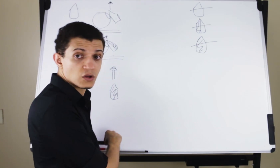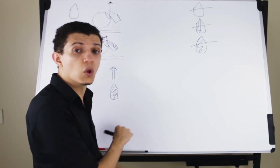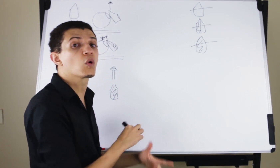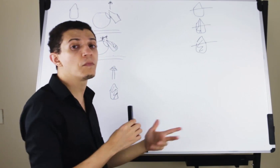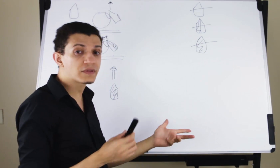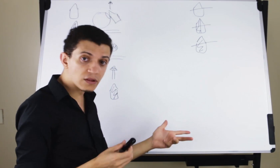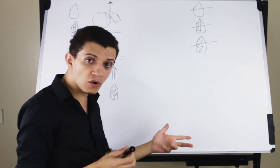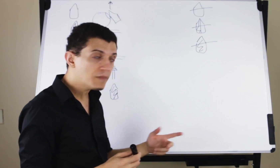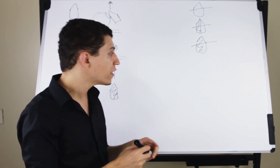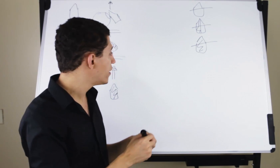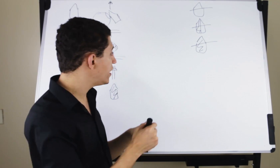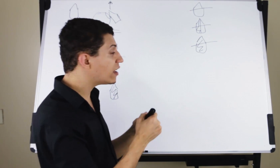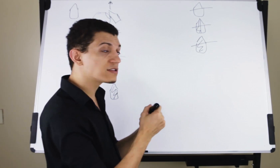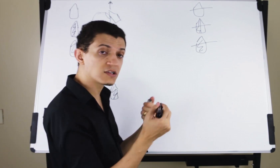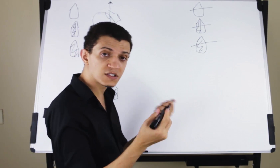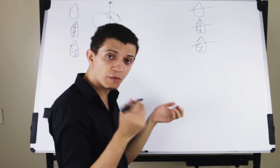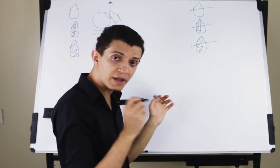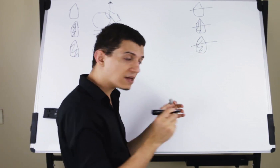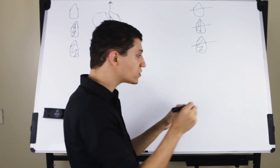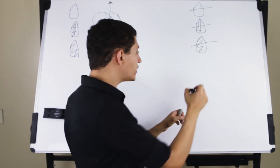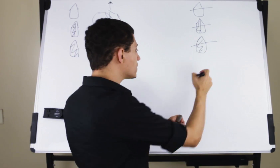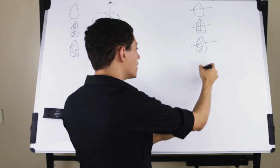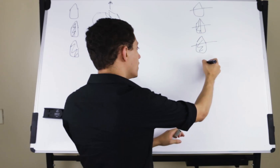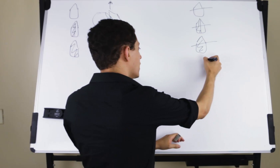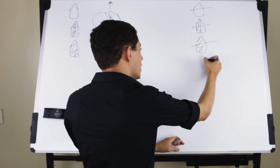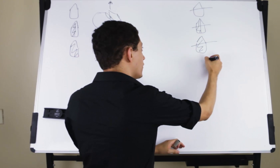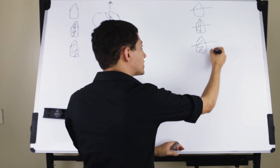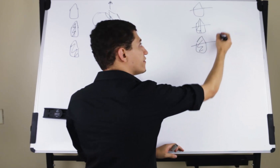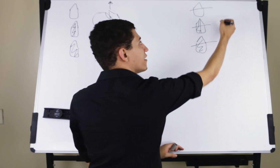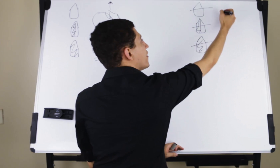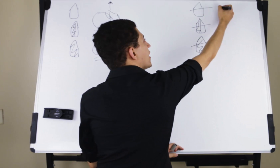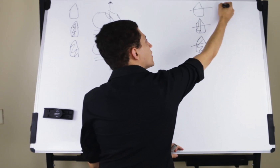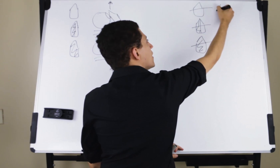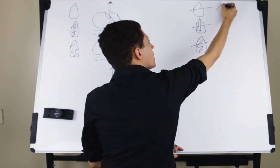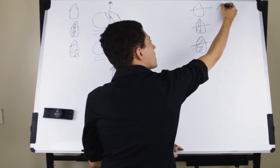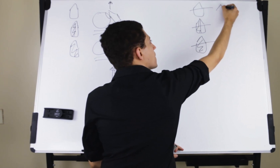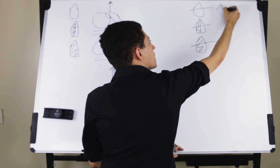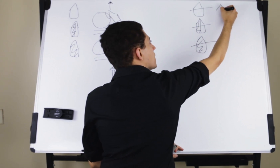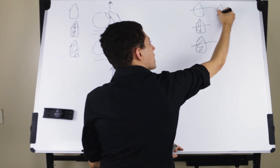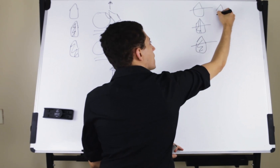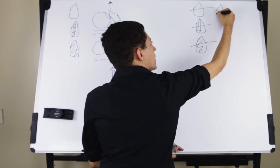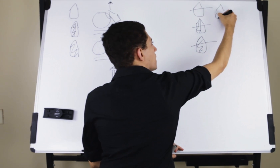no computador e nas nossas publicações, você vai ver que